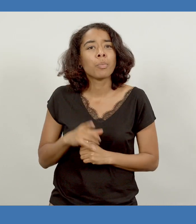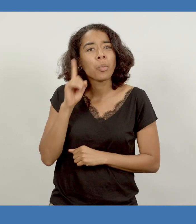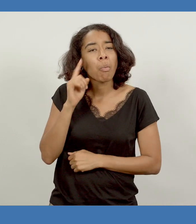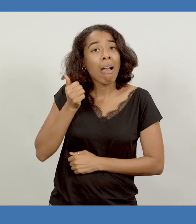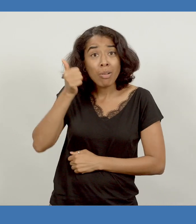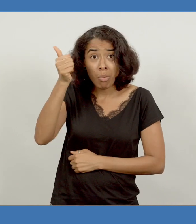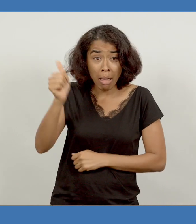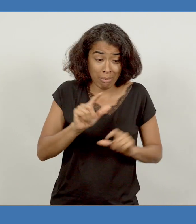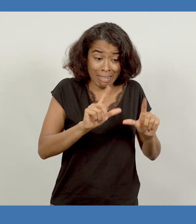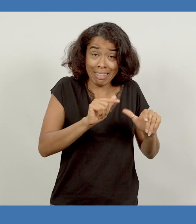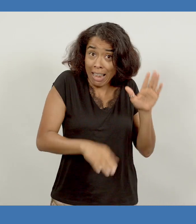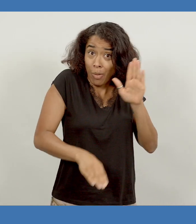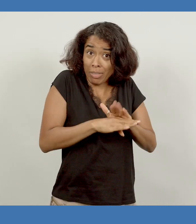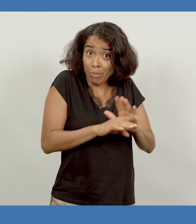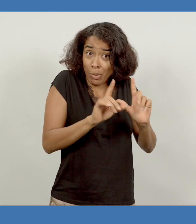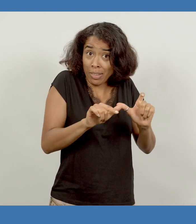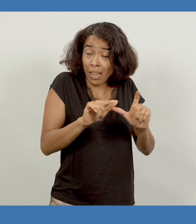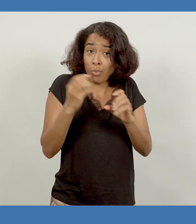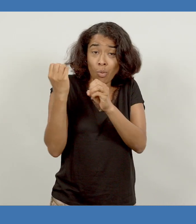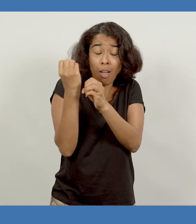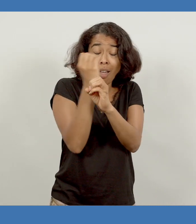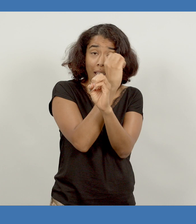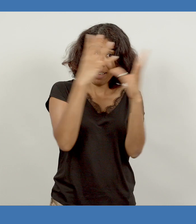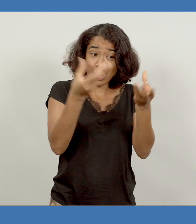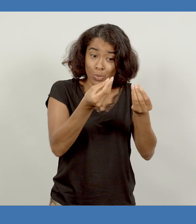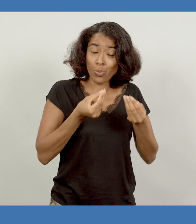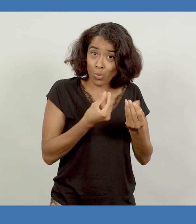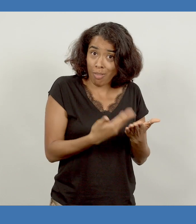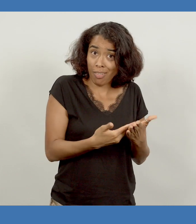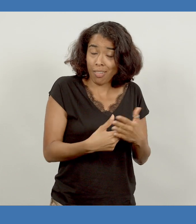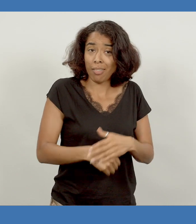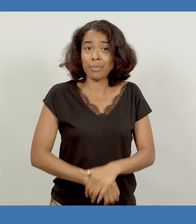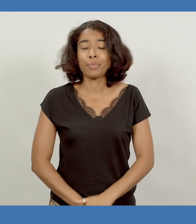lui-même est également la révélation de l'Ancien Testament.